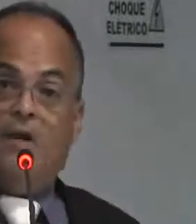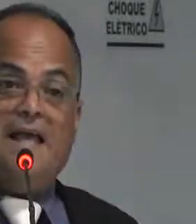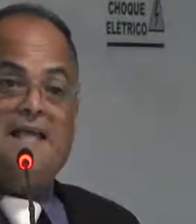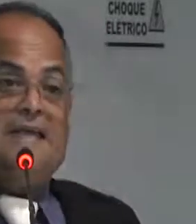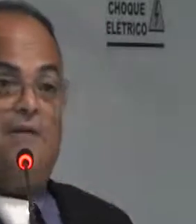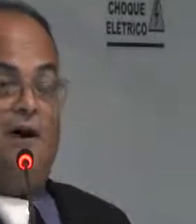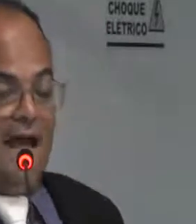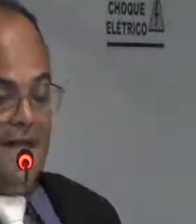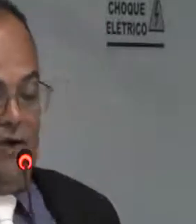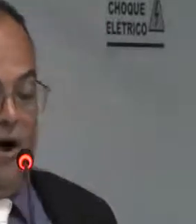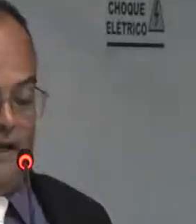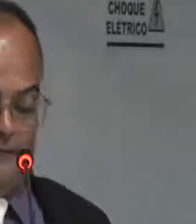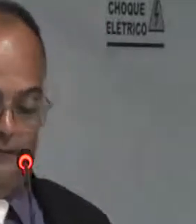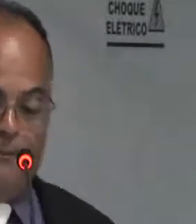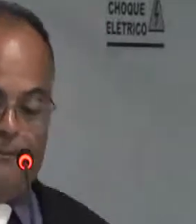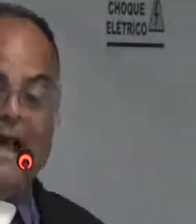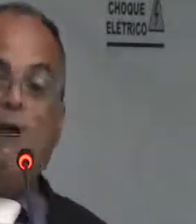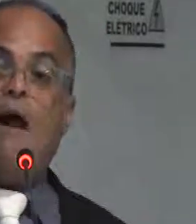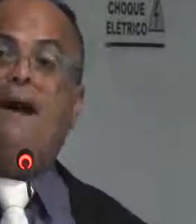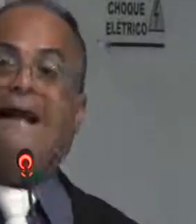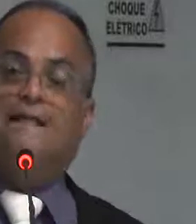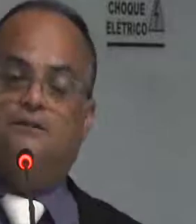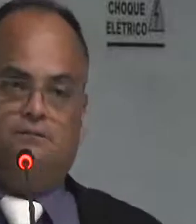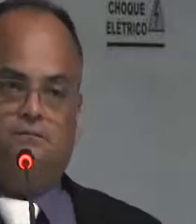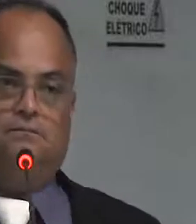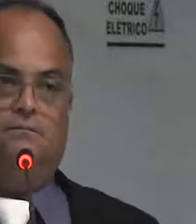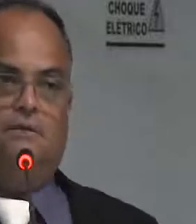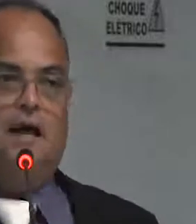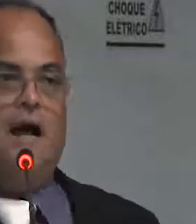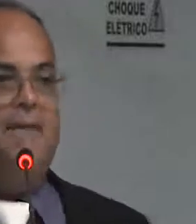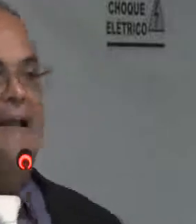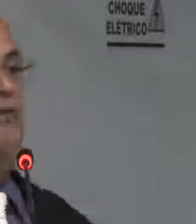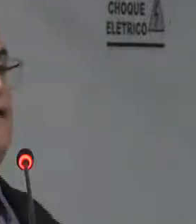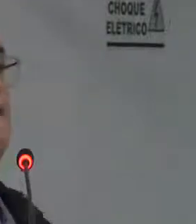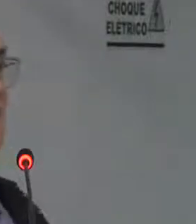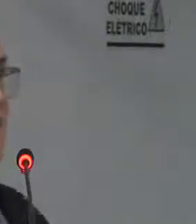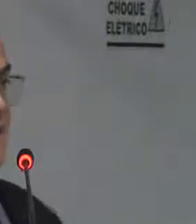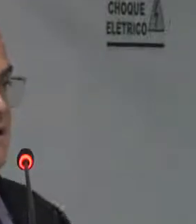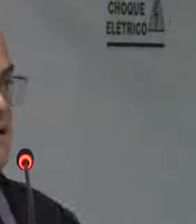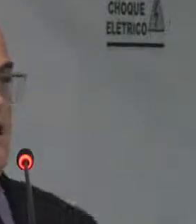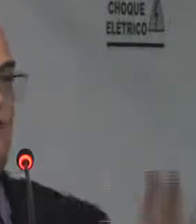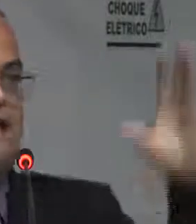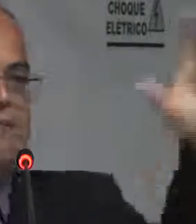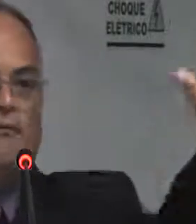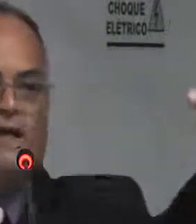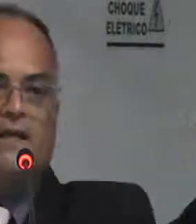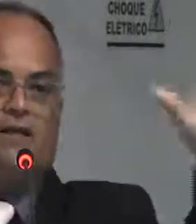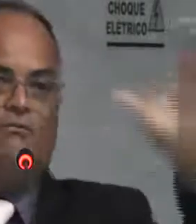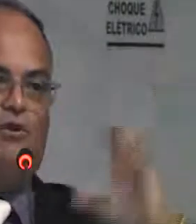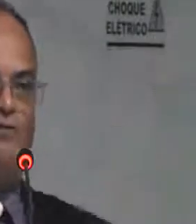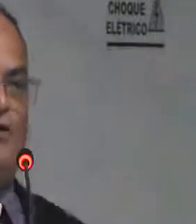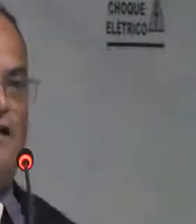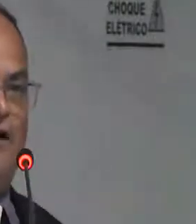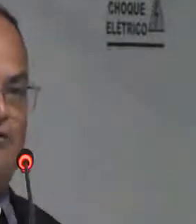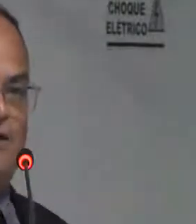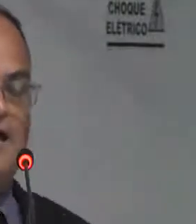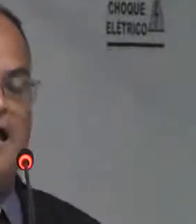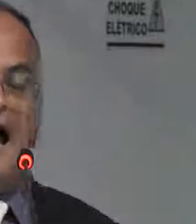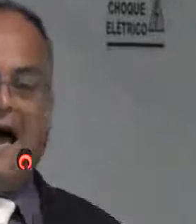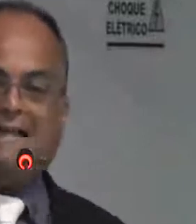Por que essa desigualdade? Ora, vamos pegar um armarinho. Armarinho Guimarães é um dos armarinhos grandes aqui no município de